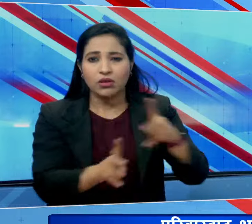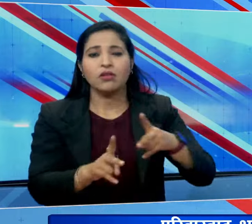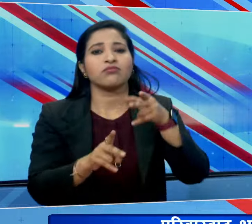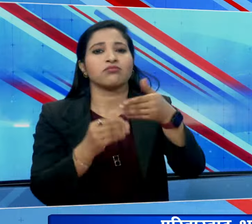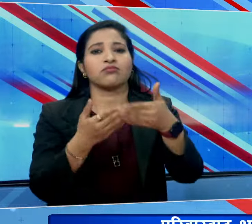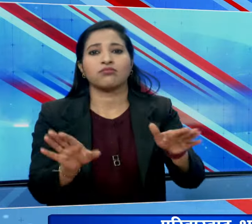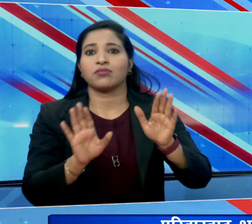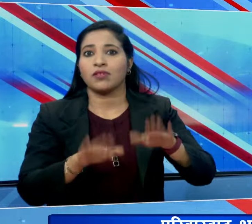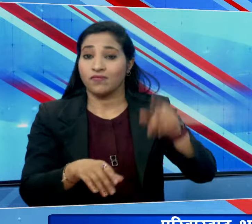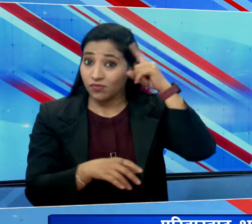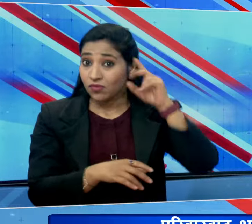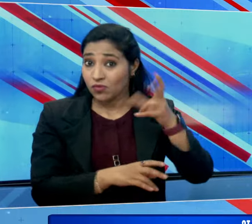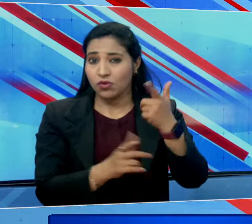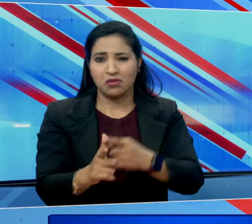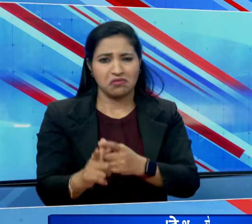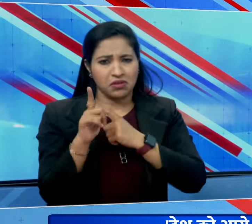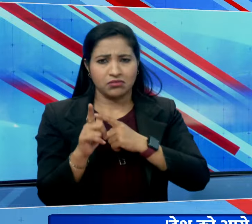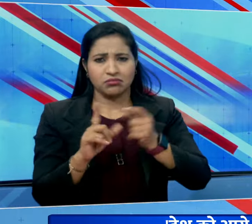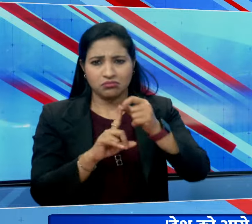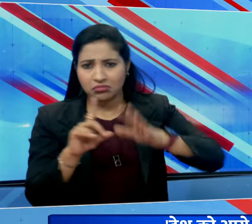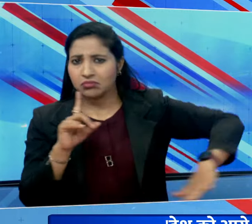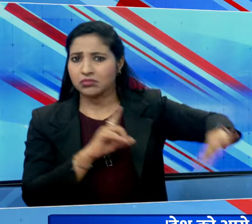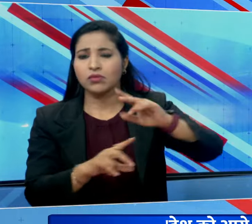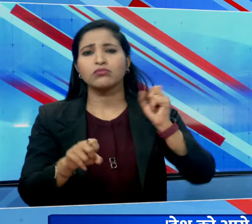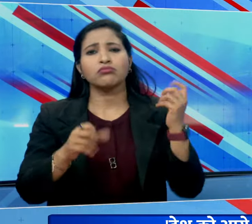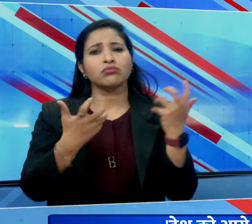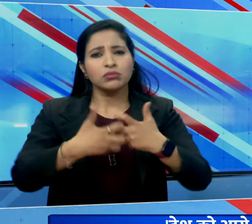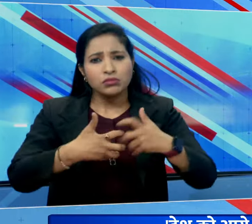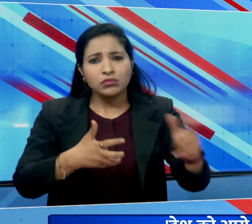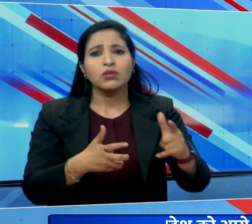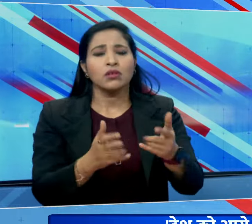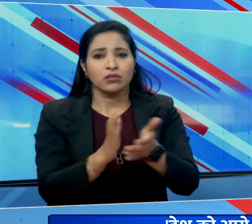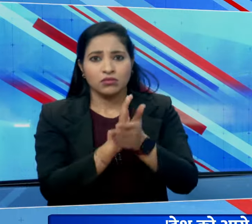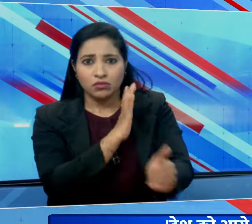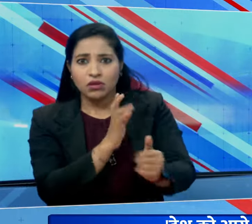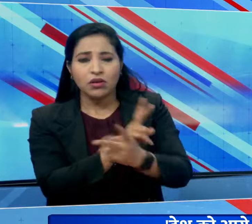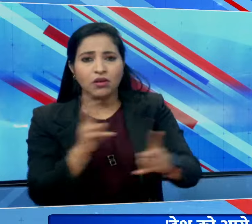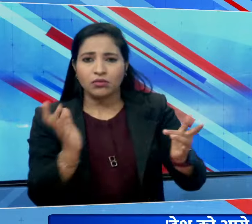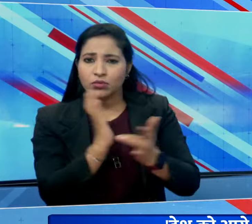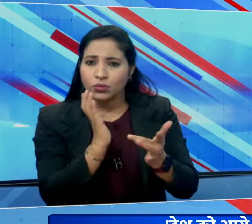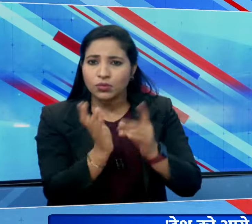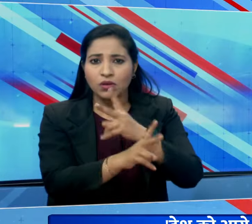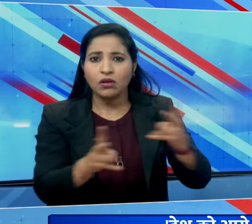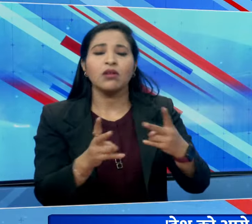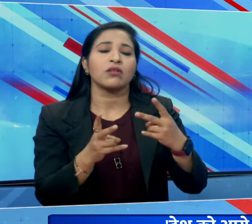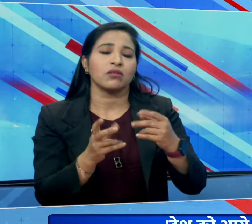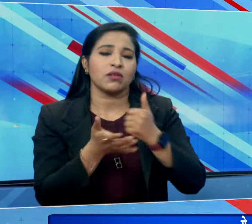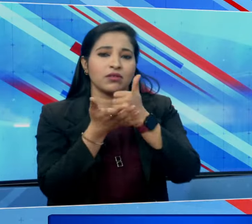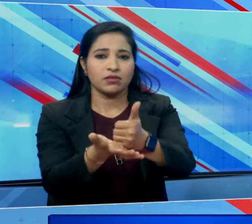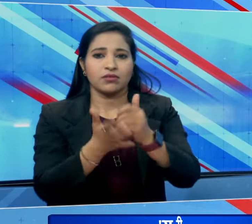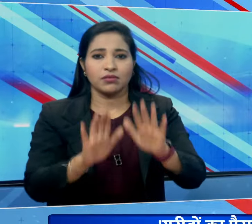इनसे कोयले की तेज पर्यावरण अनुकूल और कुशल मशीनी कृत निकासी में मदद